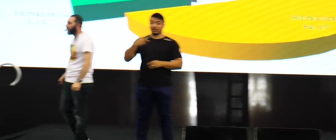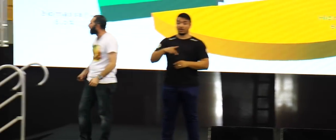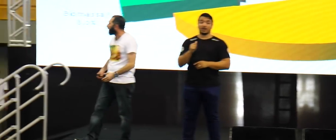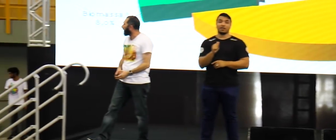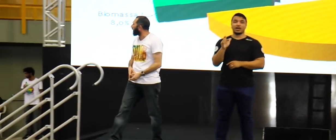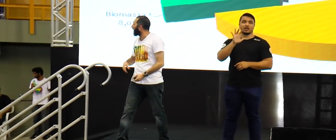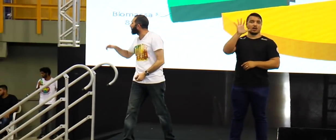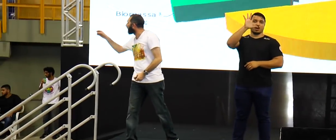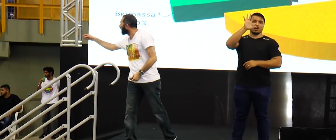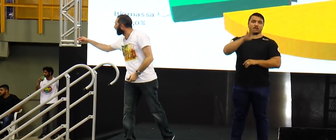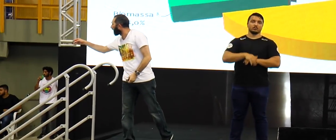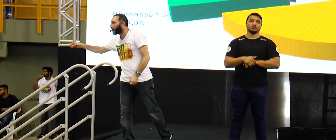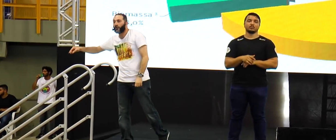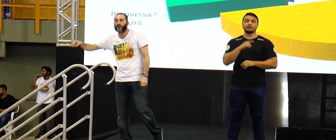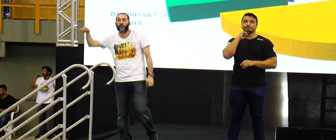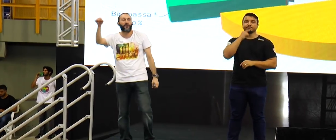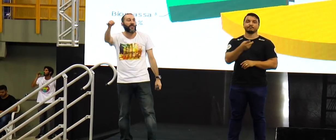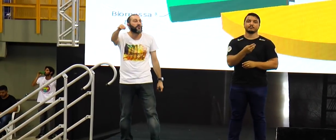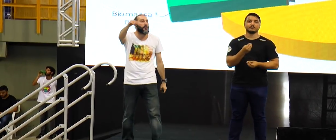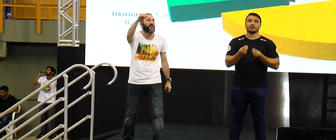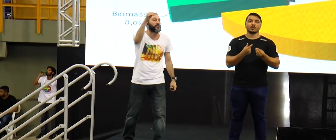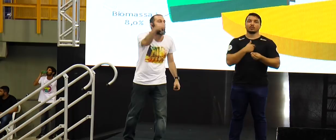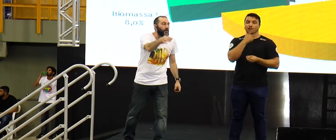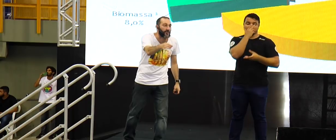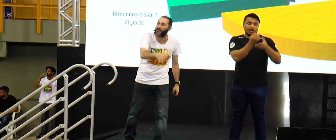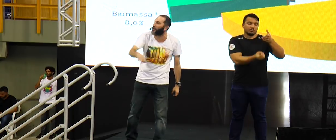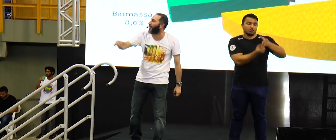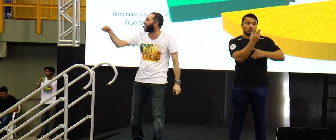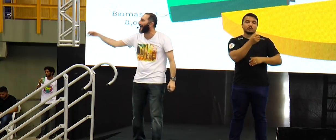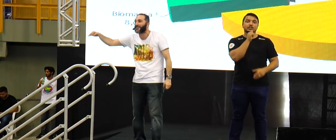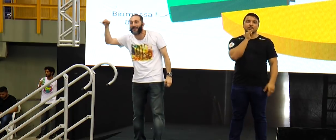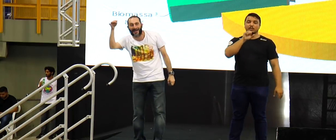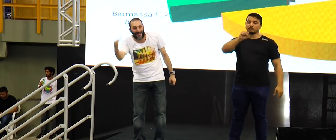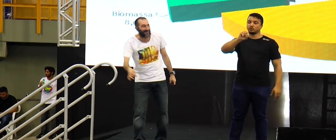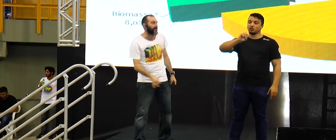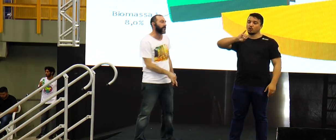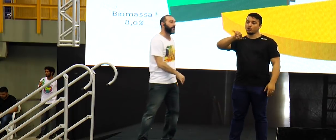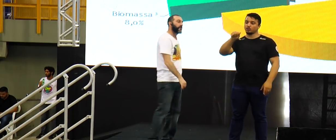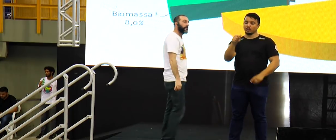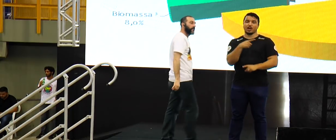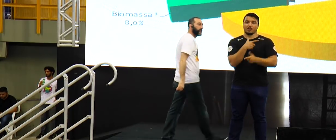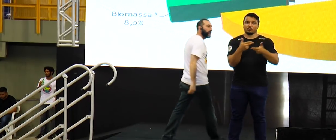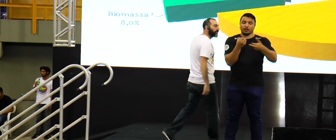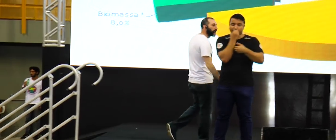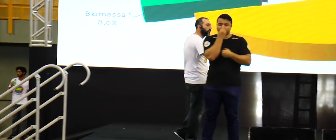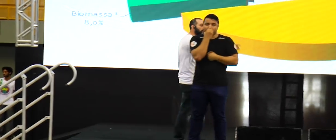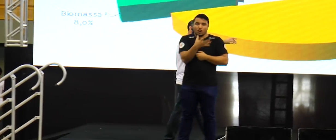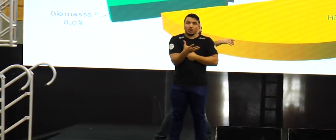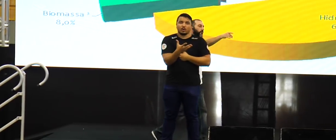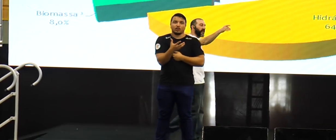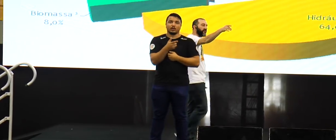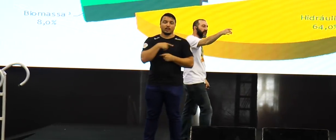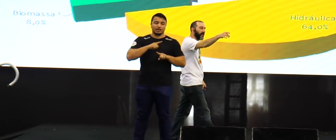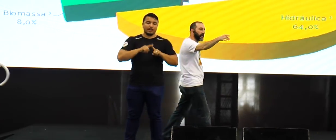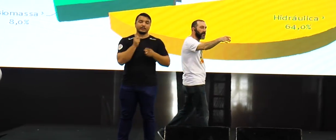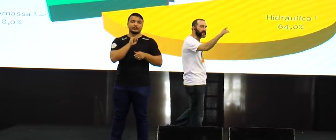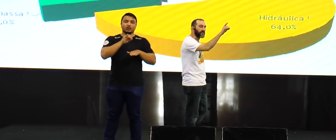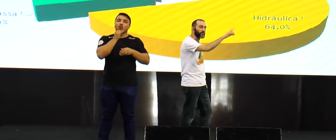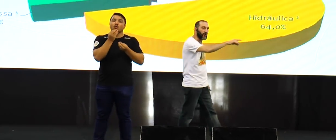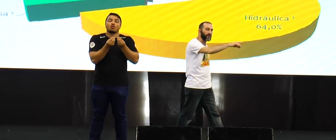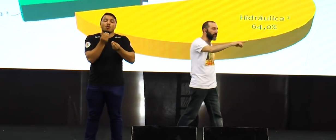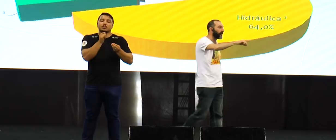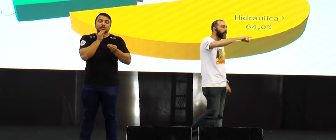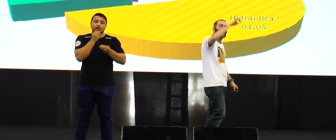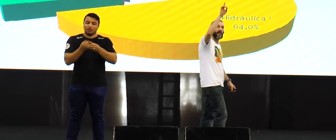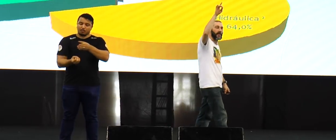para cima. Não adianta nós produzirmos uma soja de qualidade barata se eu não tiver como levar